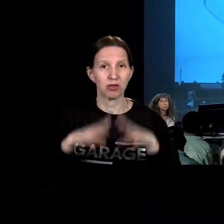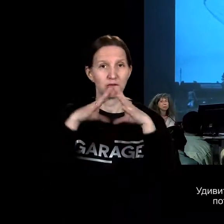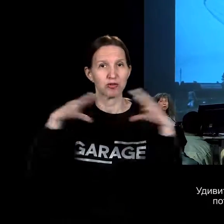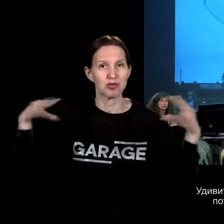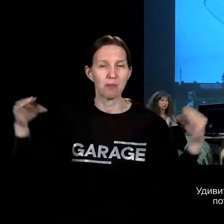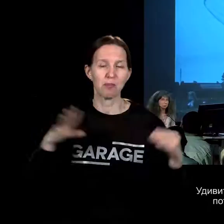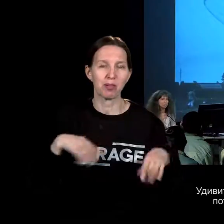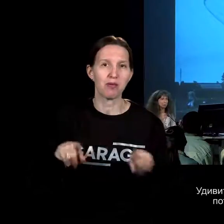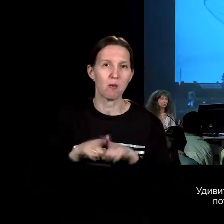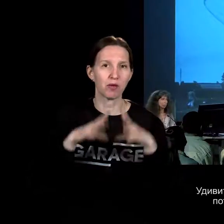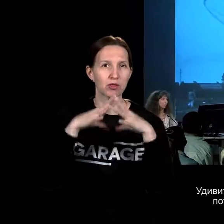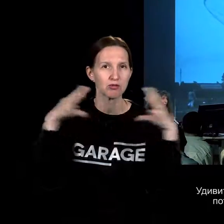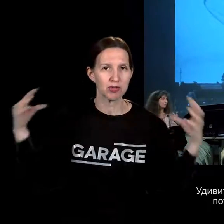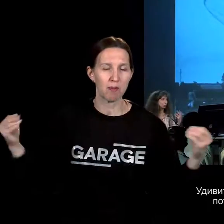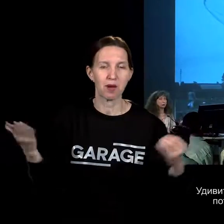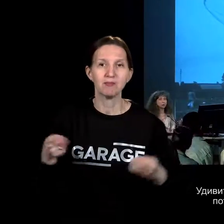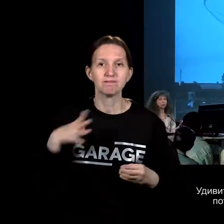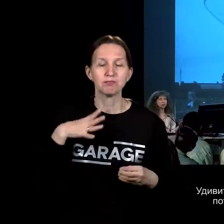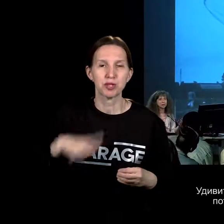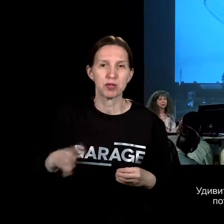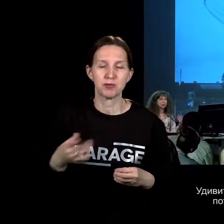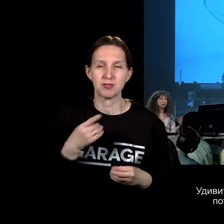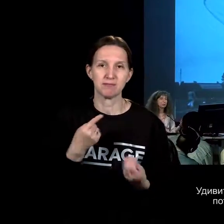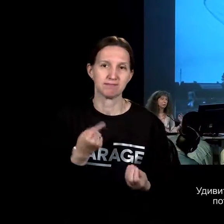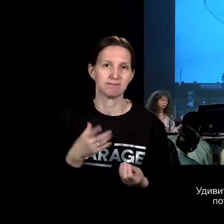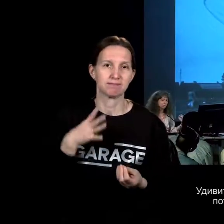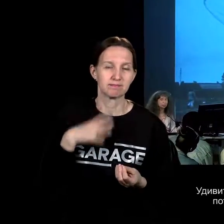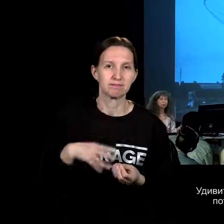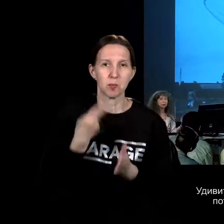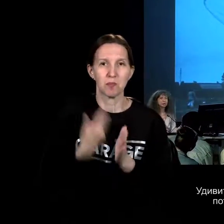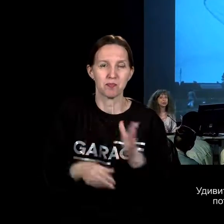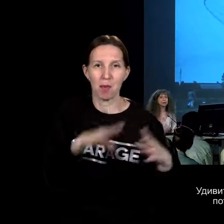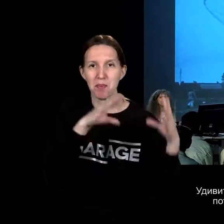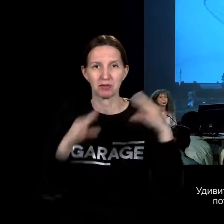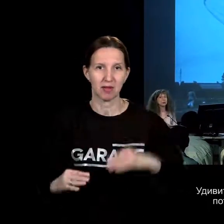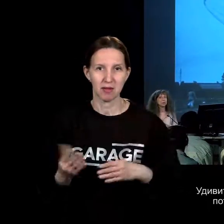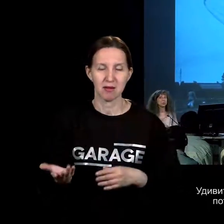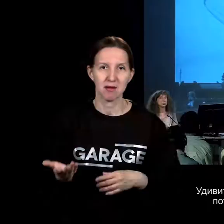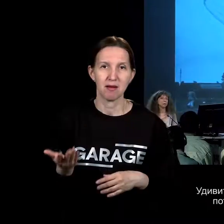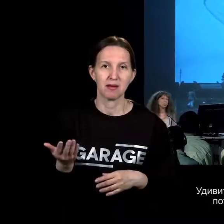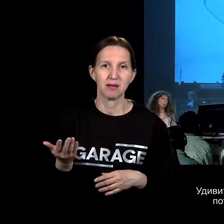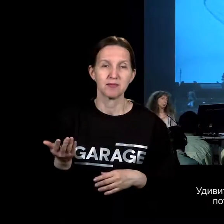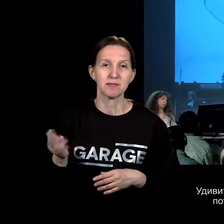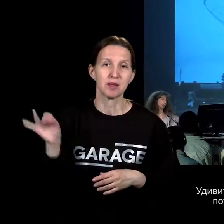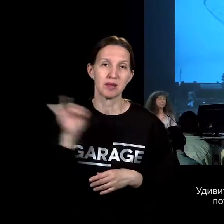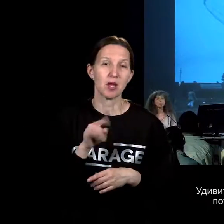был вот таким дирижаблем, которому пришлось пережить падение. Вообще удивительно, что он выбирает дирижабль, потому что это очень программный